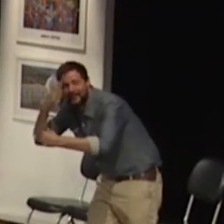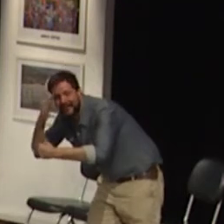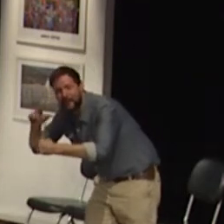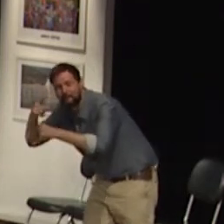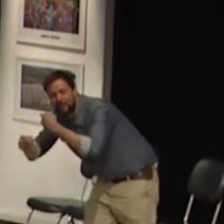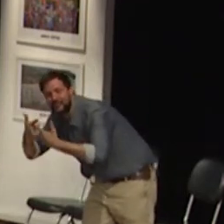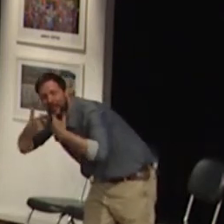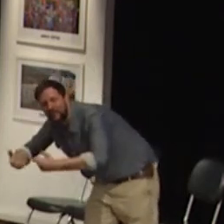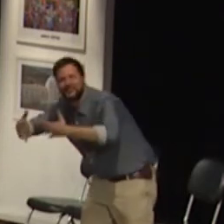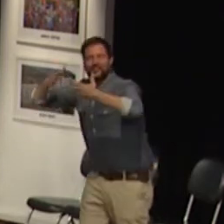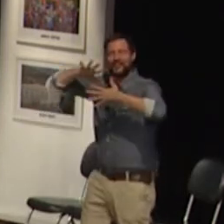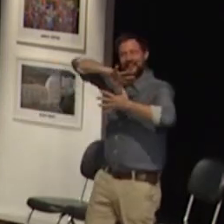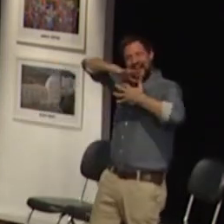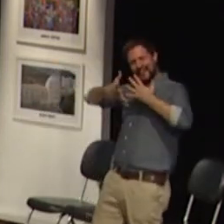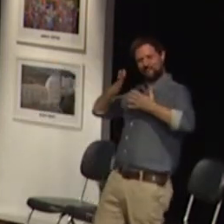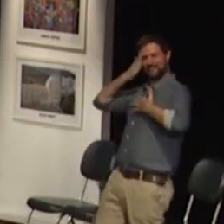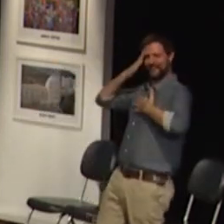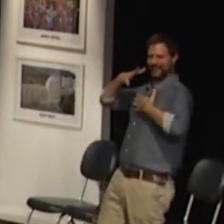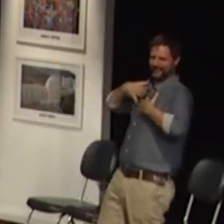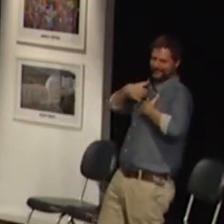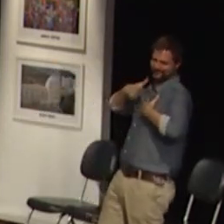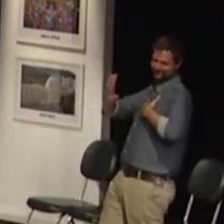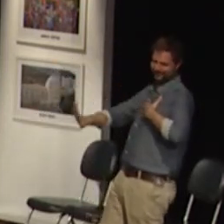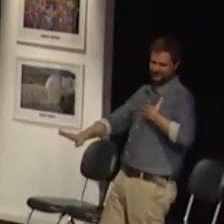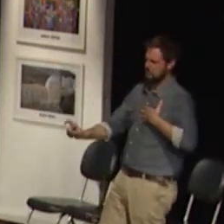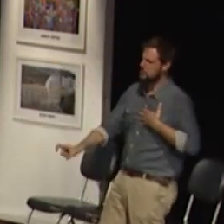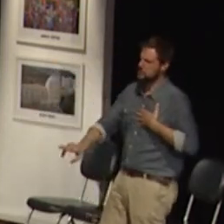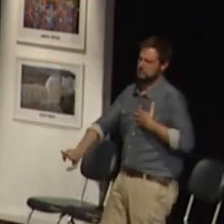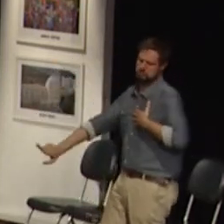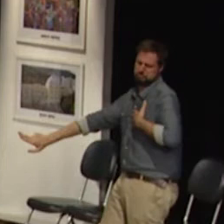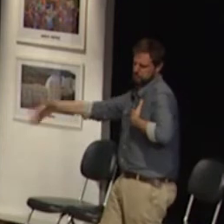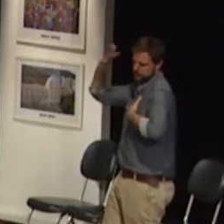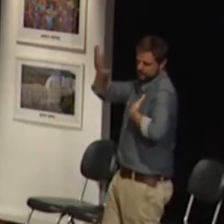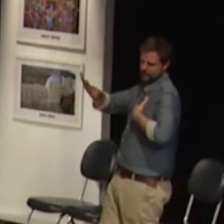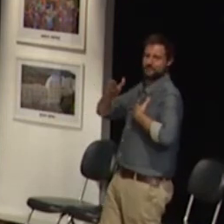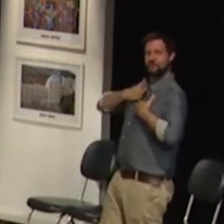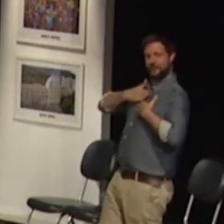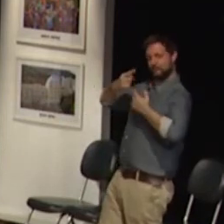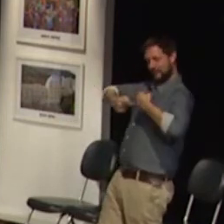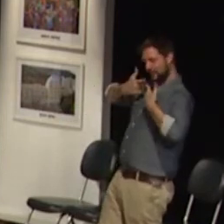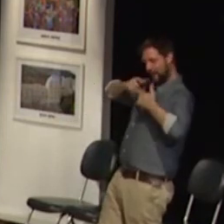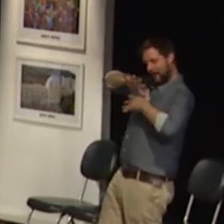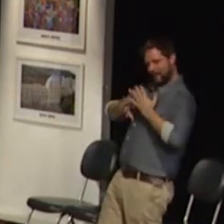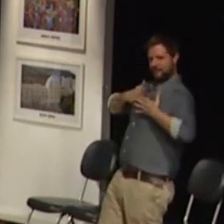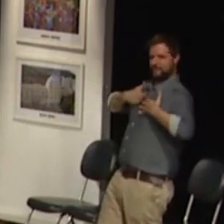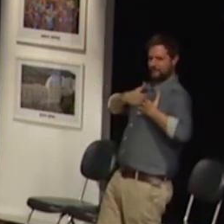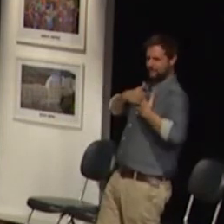tem hoje, para essa política linguística entender da Libras, né? Entender do sujeito surdo. É